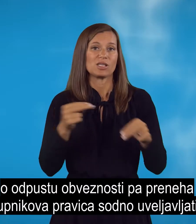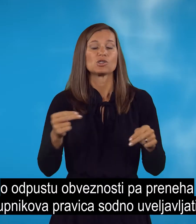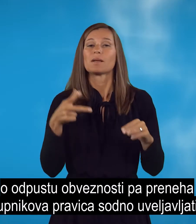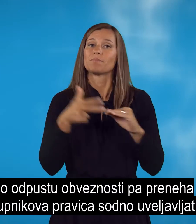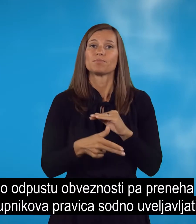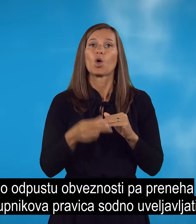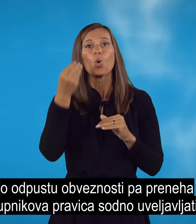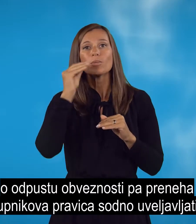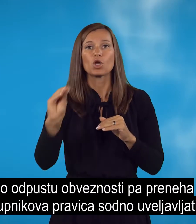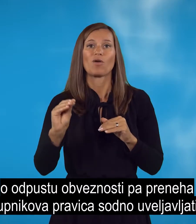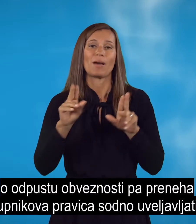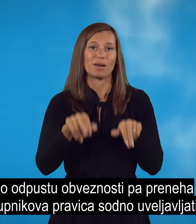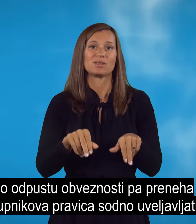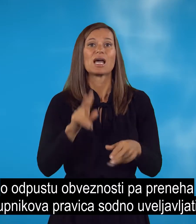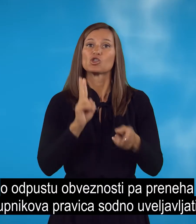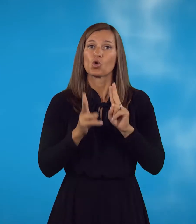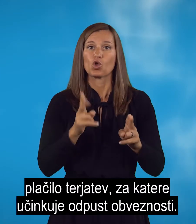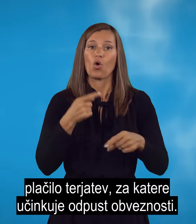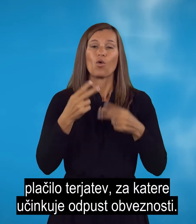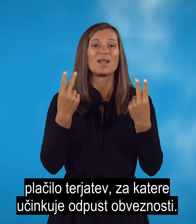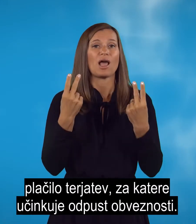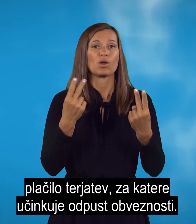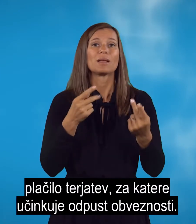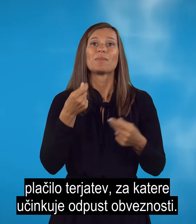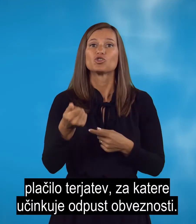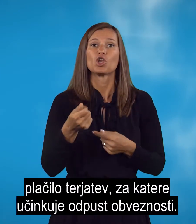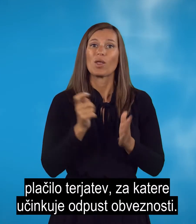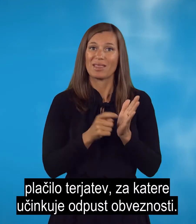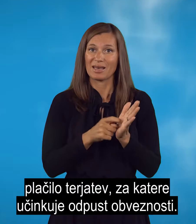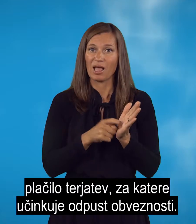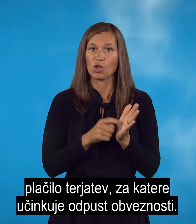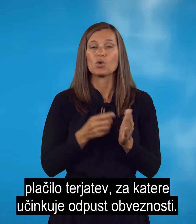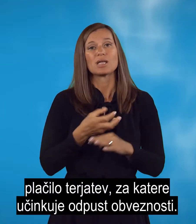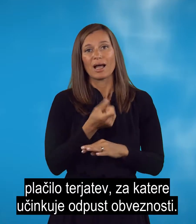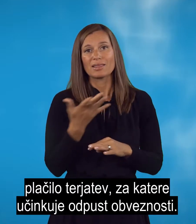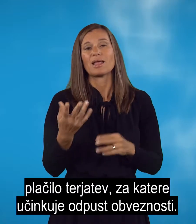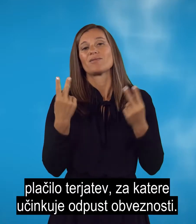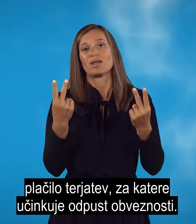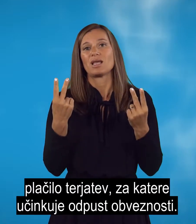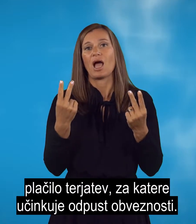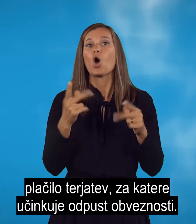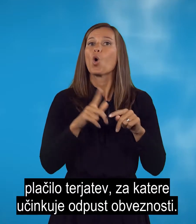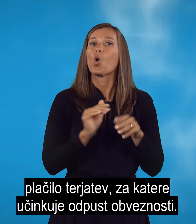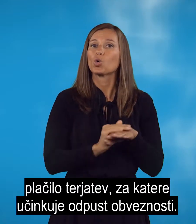upnikova pravica sodno uveljavljati plačilo terjatev, za katere učinkuje odpust obveznosti.